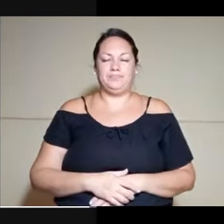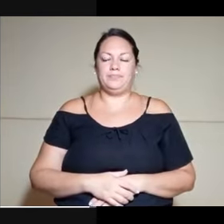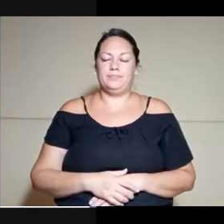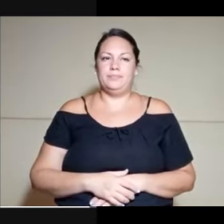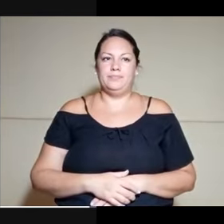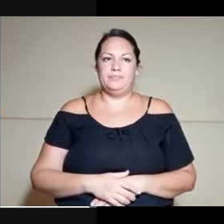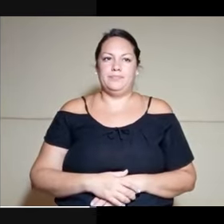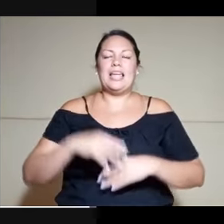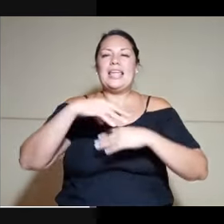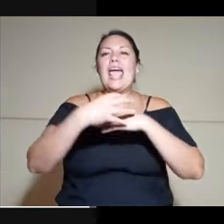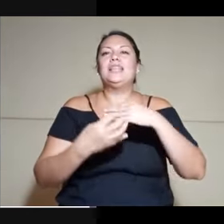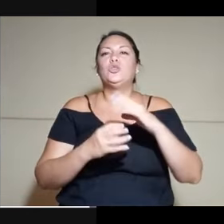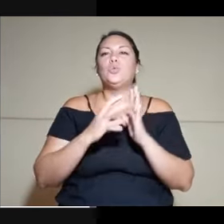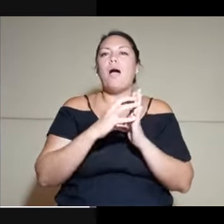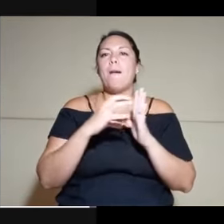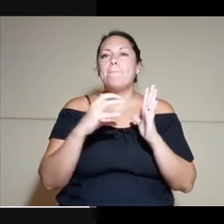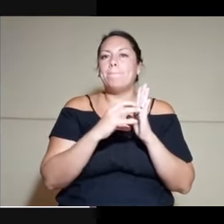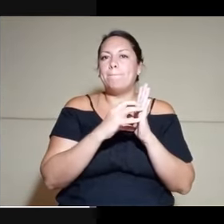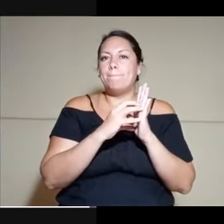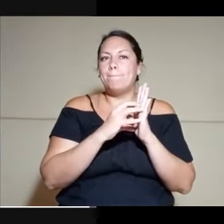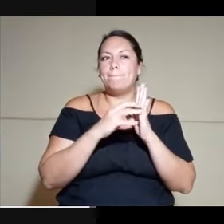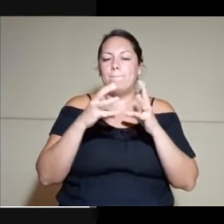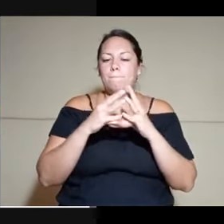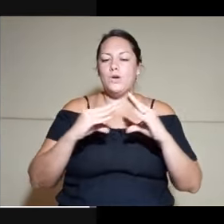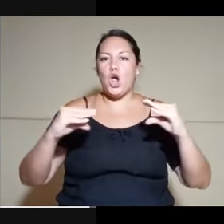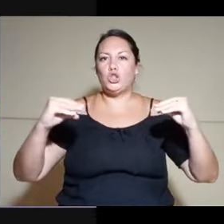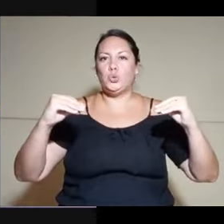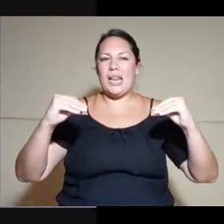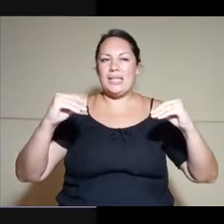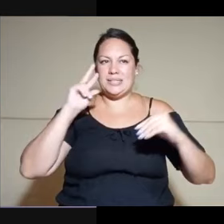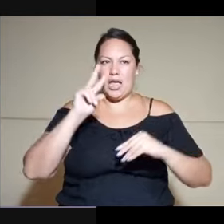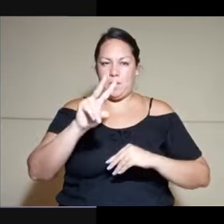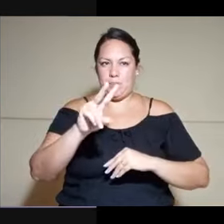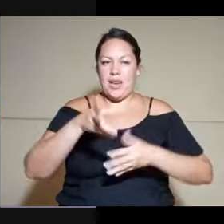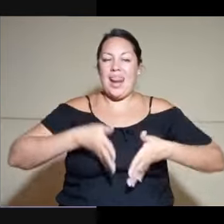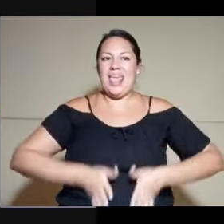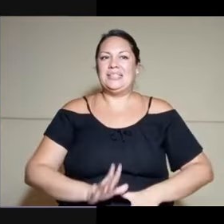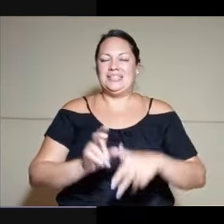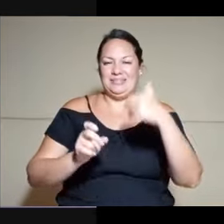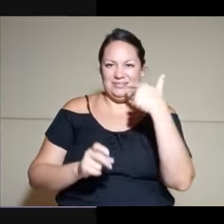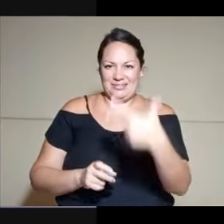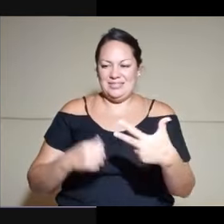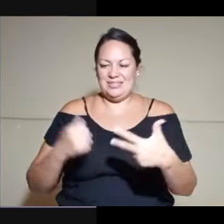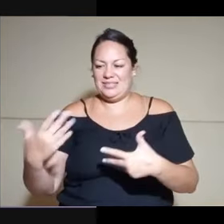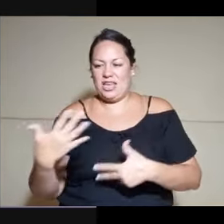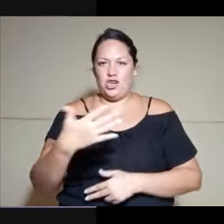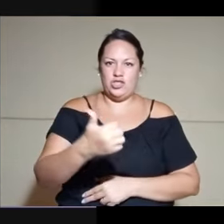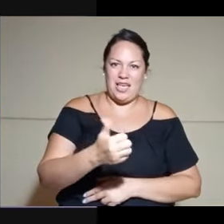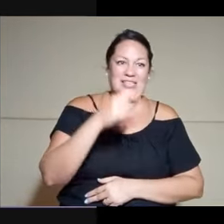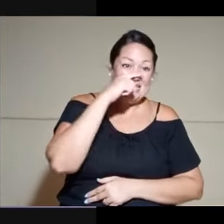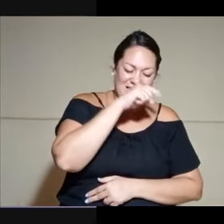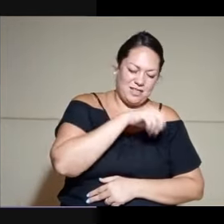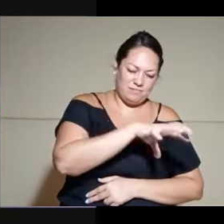Ahí nacen en la protuberancia entonces esos 3 pares craneales. Si yo me voy a la estructura acá de la protuberancia, nosotros vamos a ver,